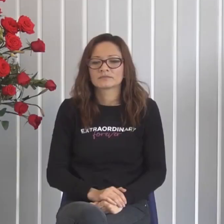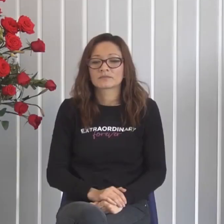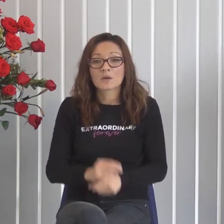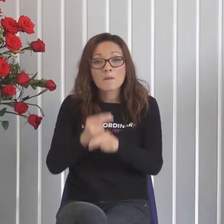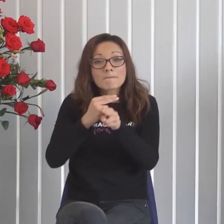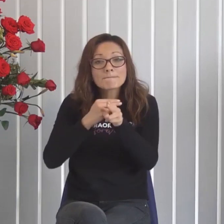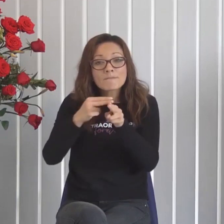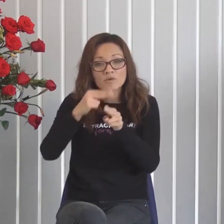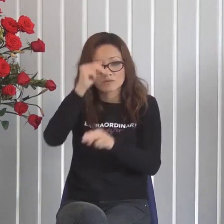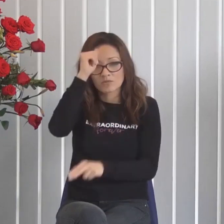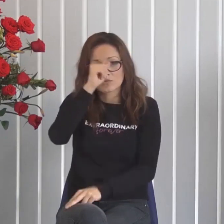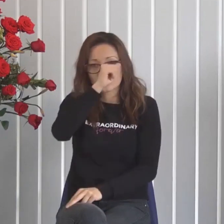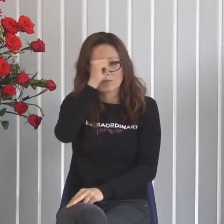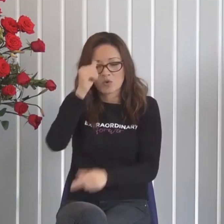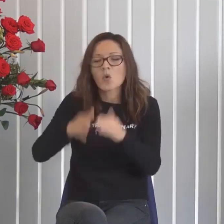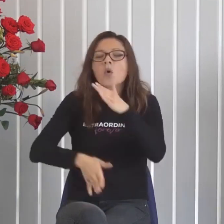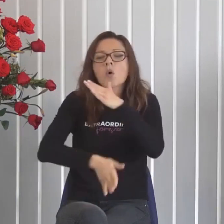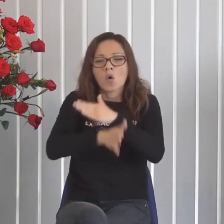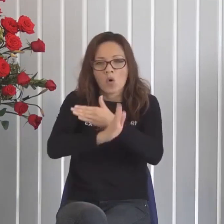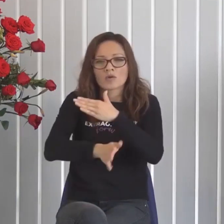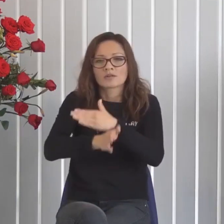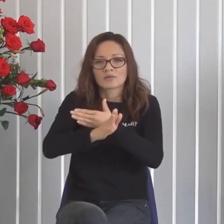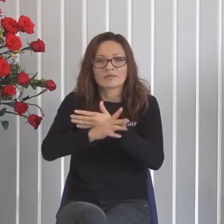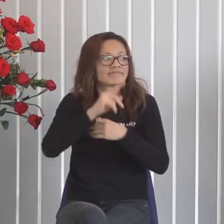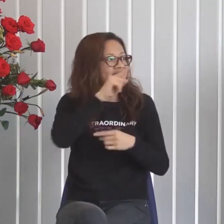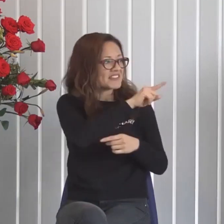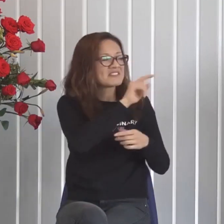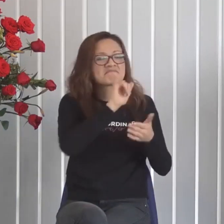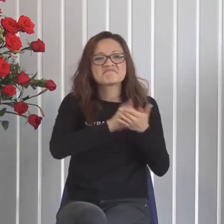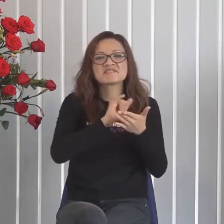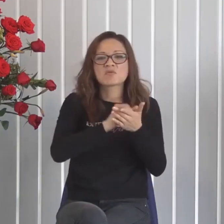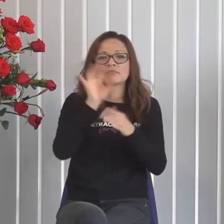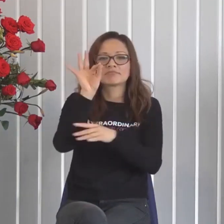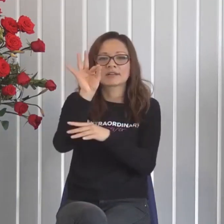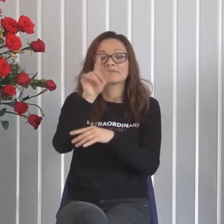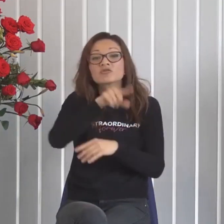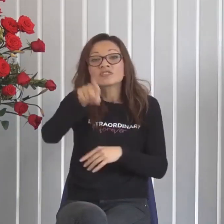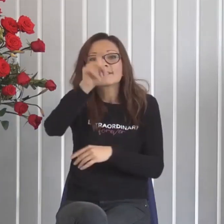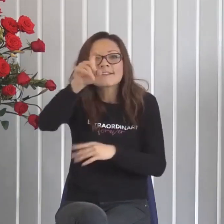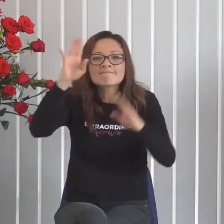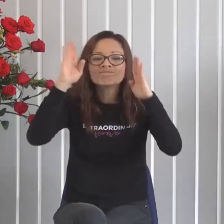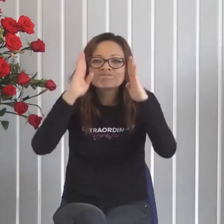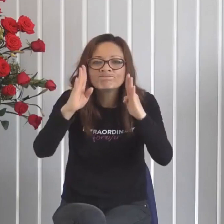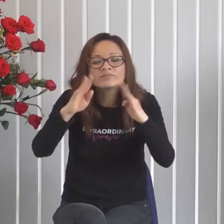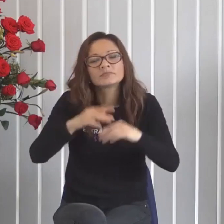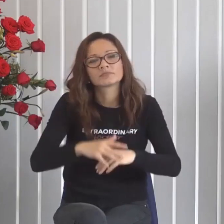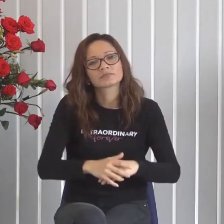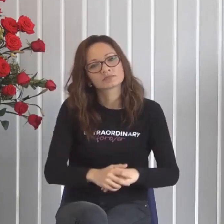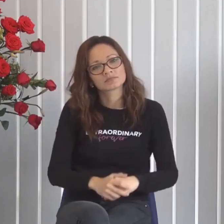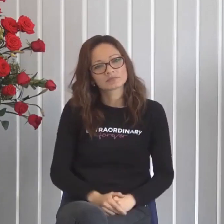El próximo domingo vamos a continuar, porque creo que esta es la palabra que la iglesia necesita.